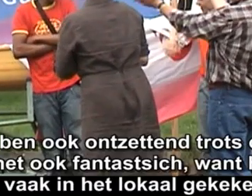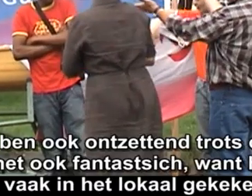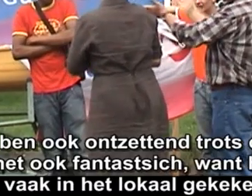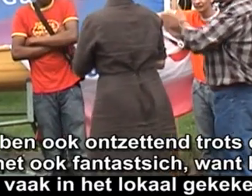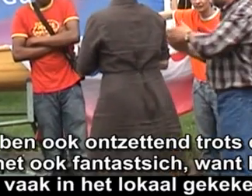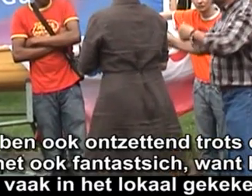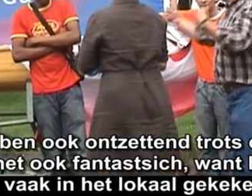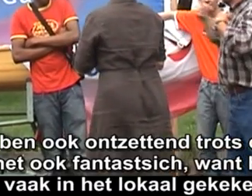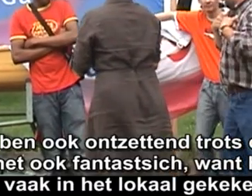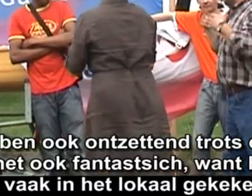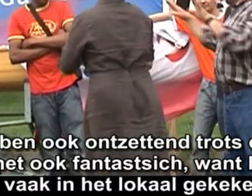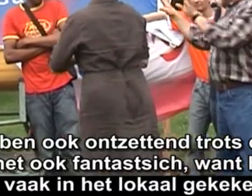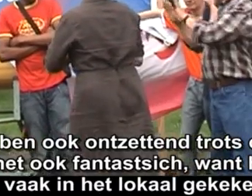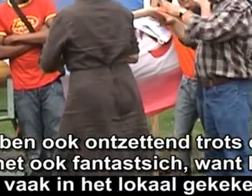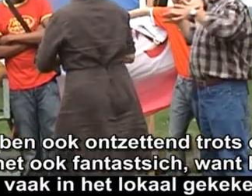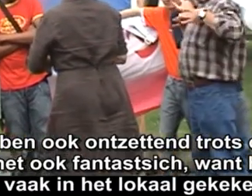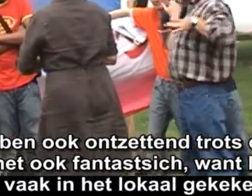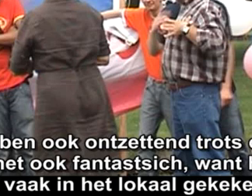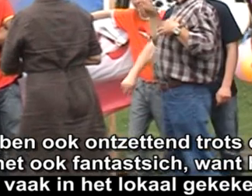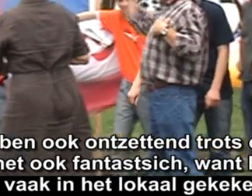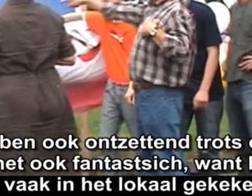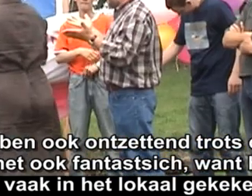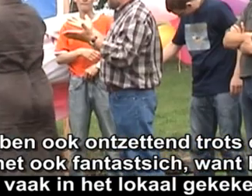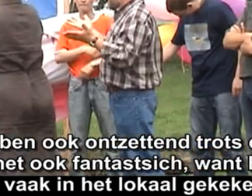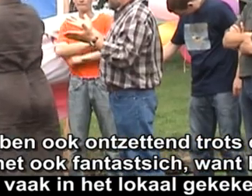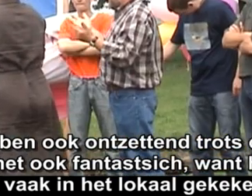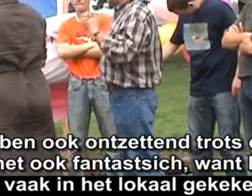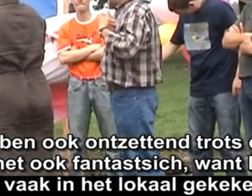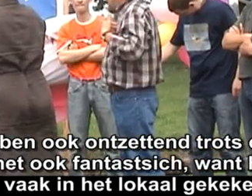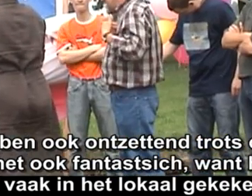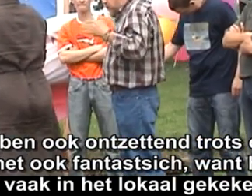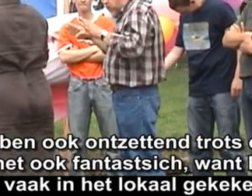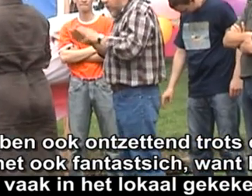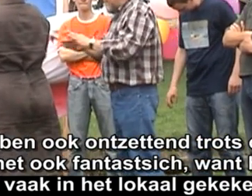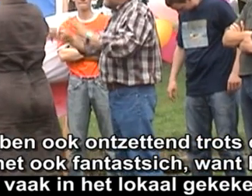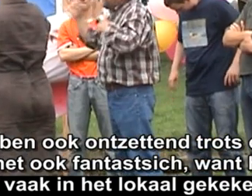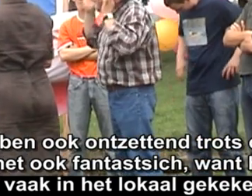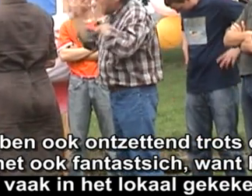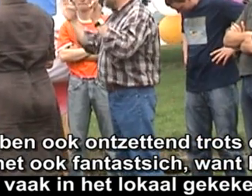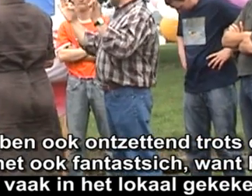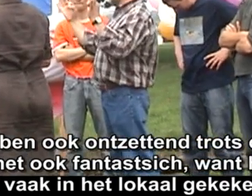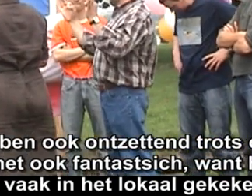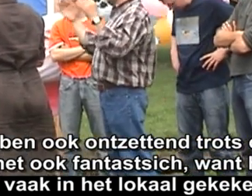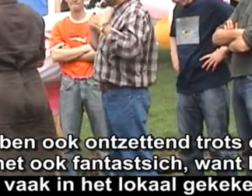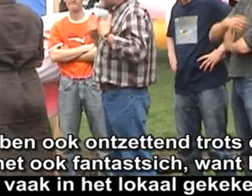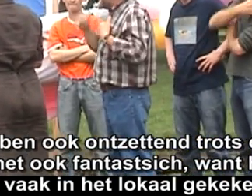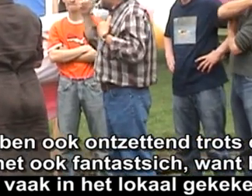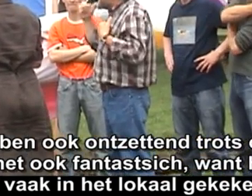Ik ben ook ontzettend trots op jou. Nou, en ik vind het ook fantastisch. Ik heb heel vaak naar jullie in totaal gekeken. En